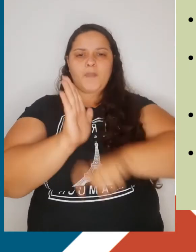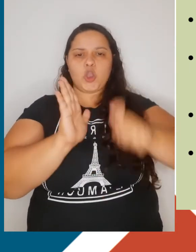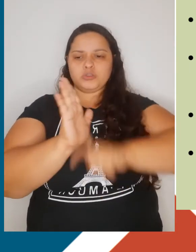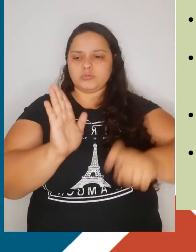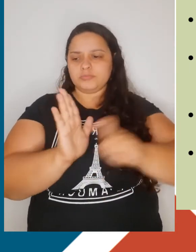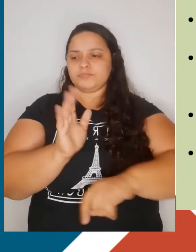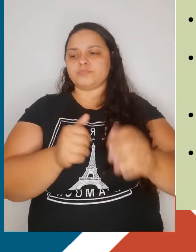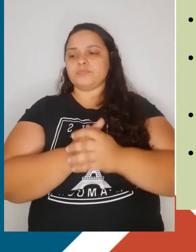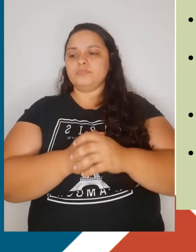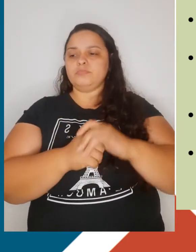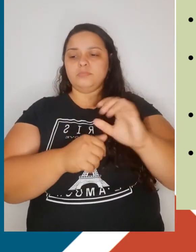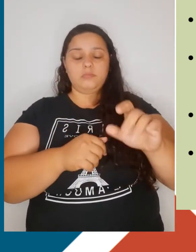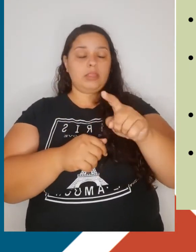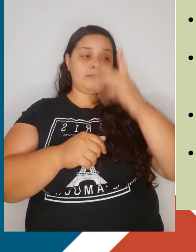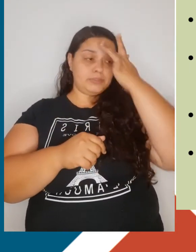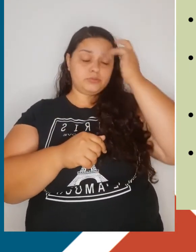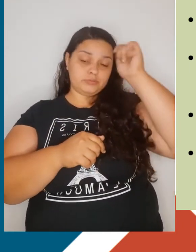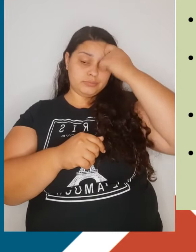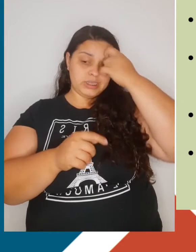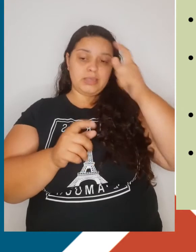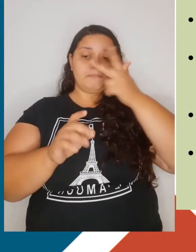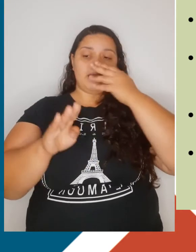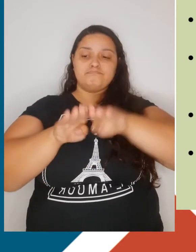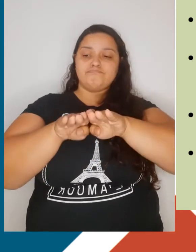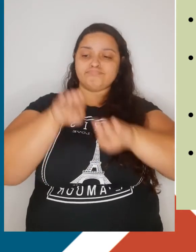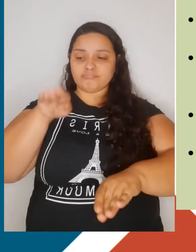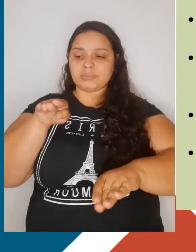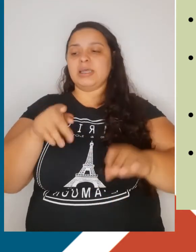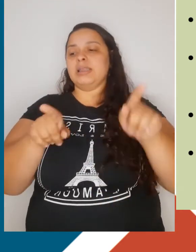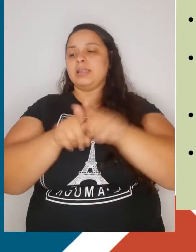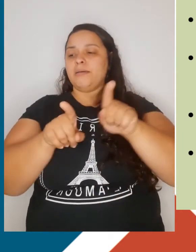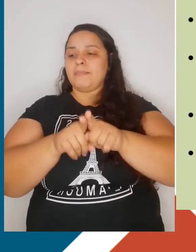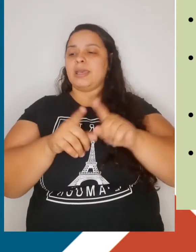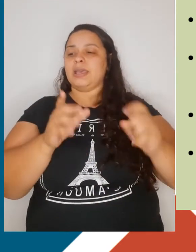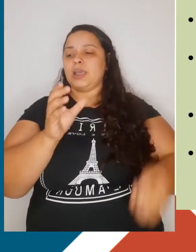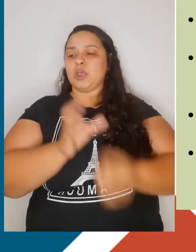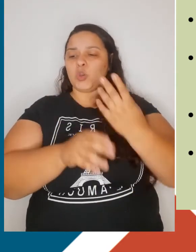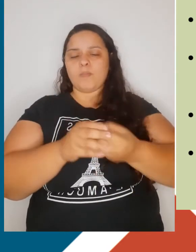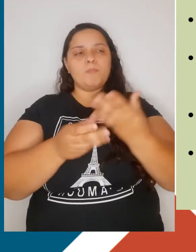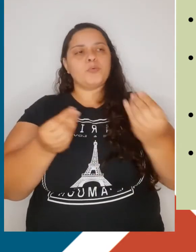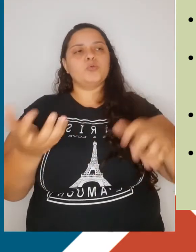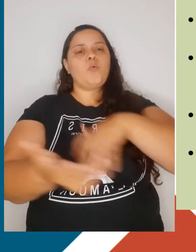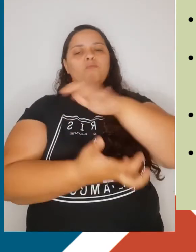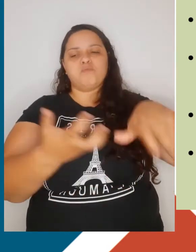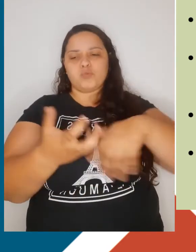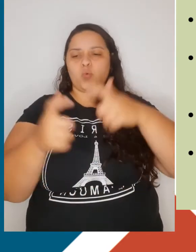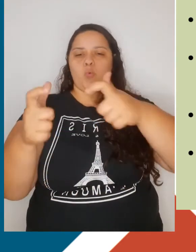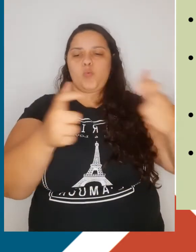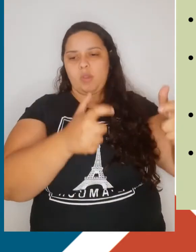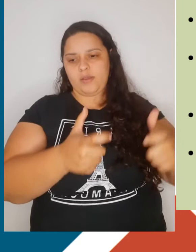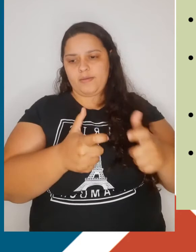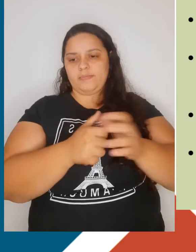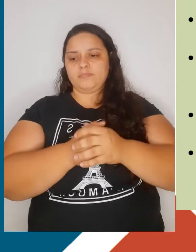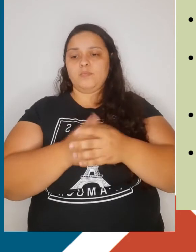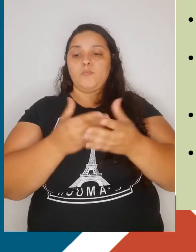grande estratificação social que colocava os crioulos em situação de desvantagem com os chapetones também foi criando diversos